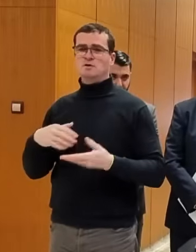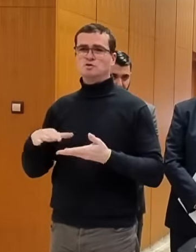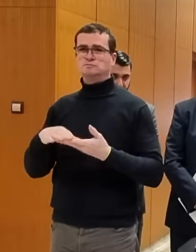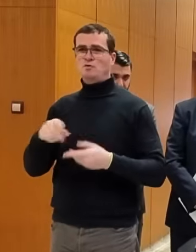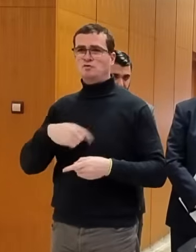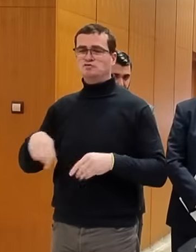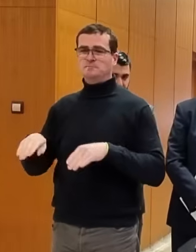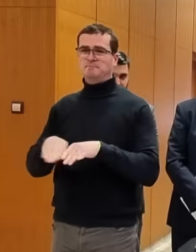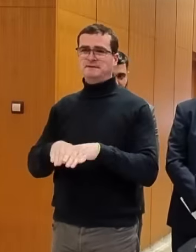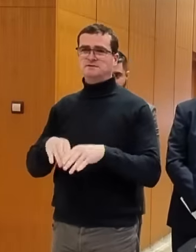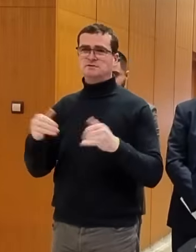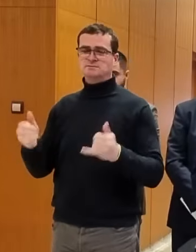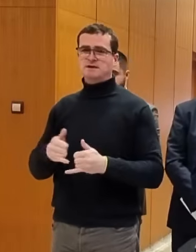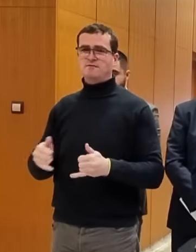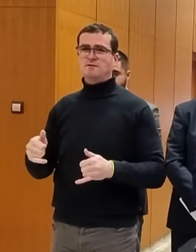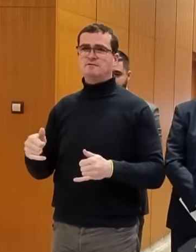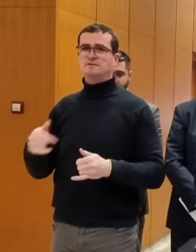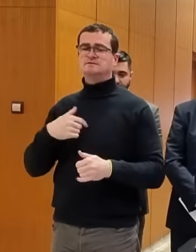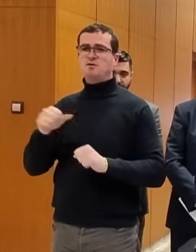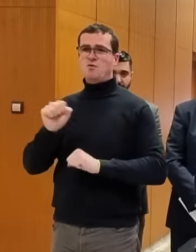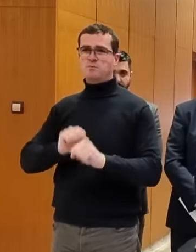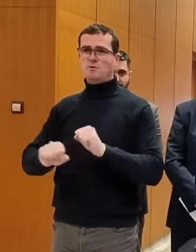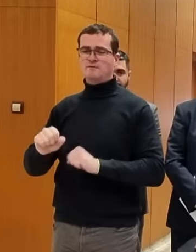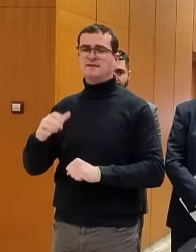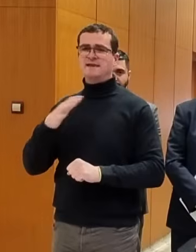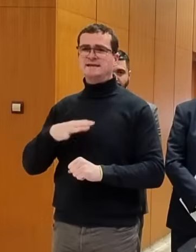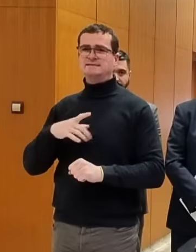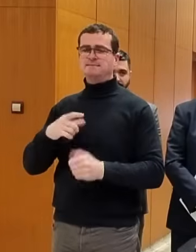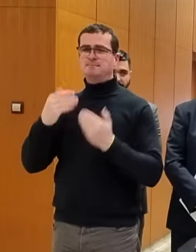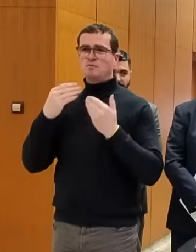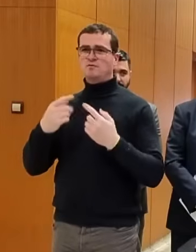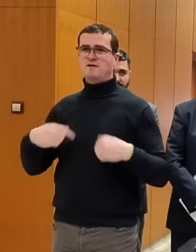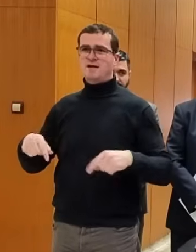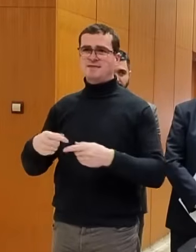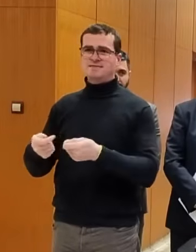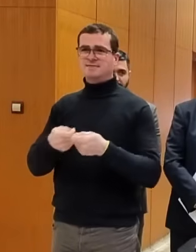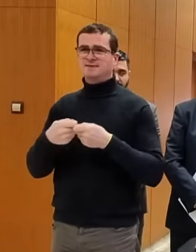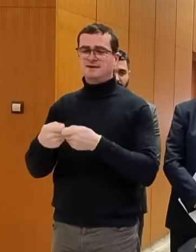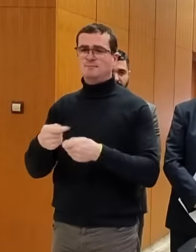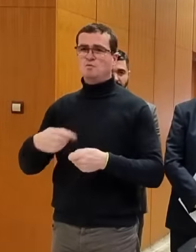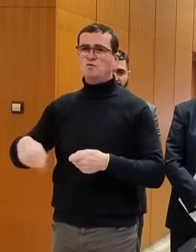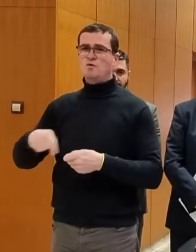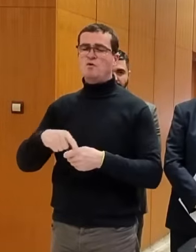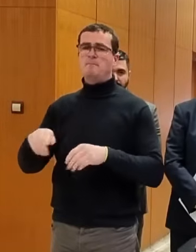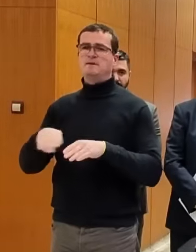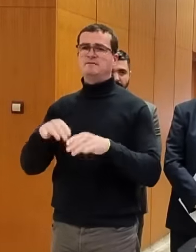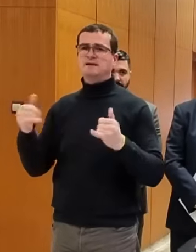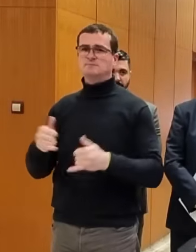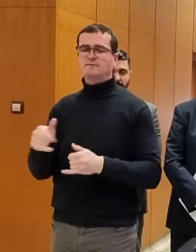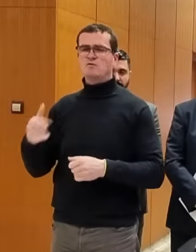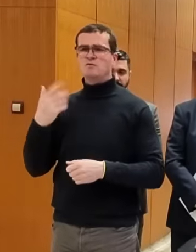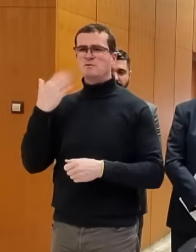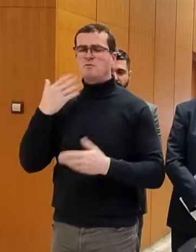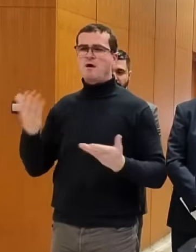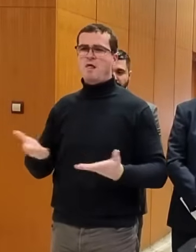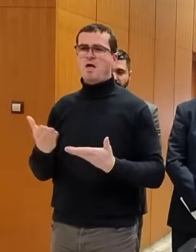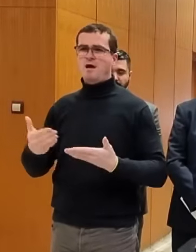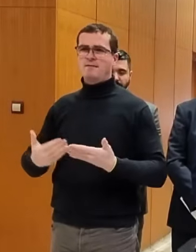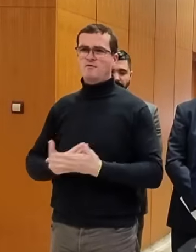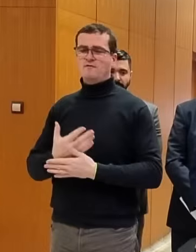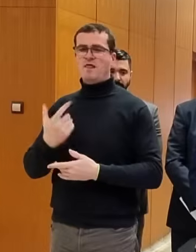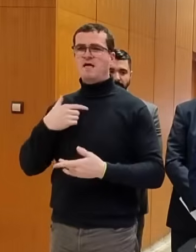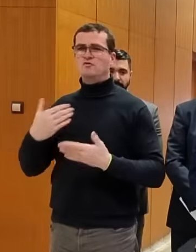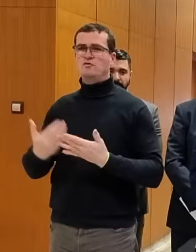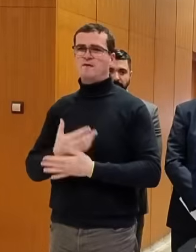spoločne s pánom ministrom spravodlivosti obhajovať. A chcem poďakovať tímu okolo ministra spravodlivosti, lebo to nebola ľahká novela,